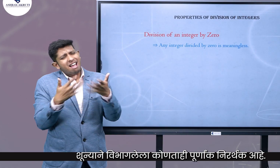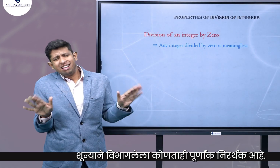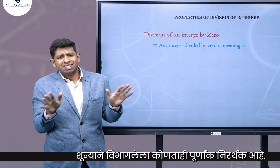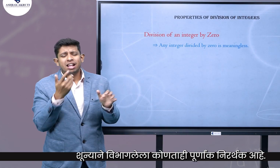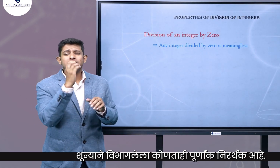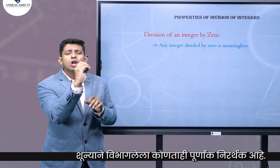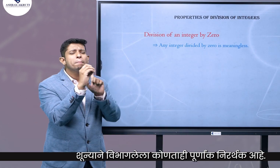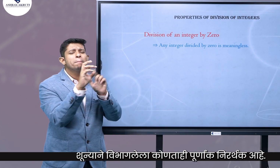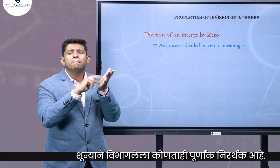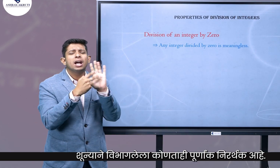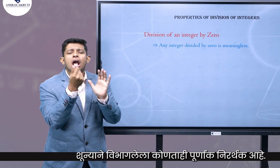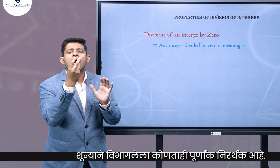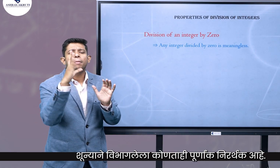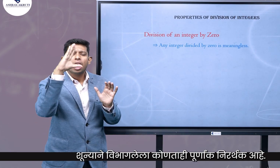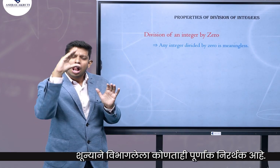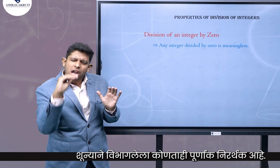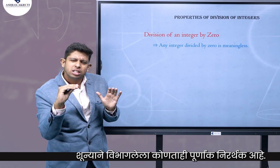शून्याने विभागलेले कोणतेही पूर्णांक निरर्थक आहे.